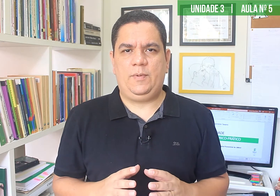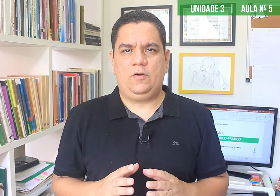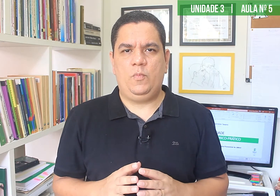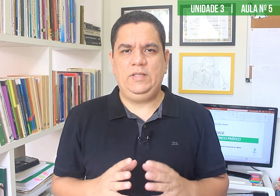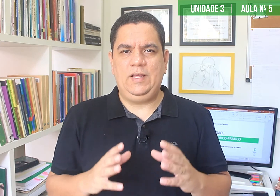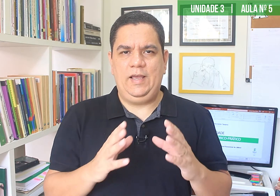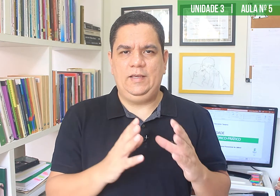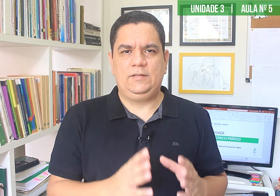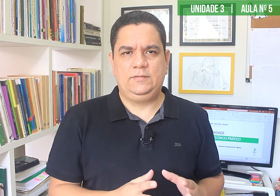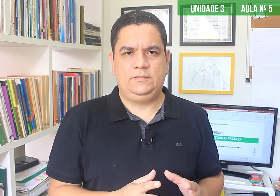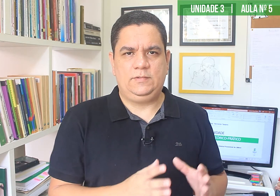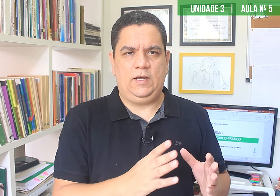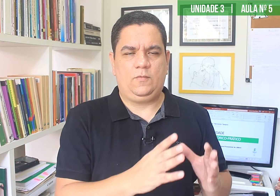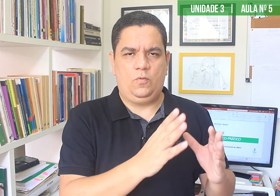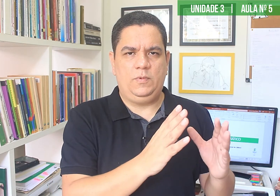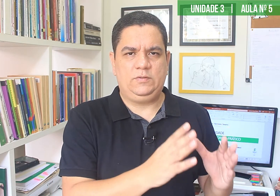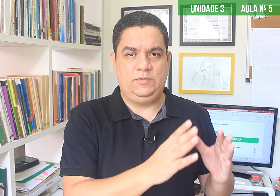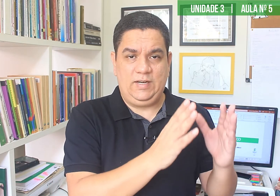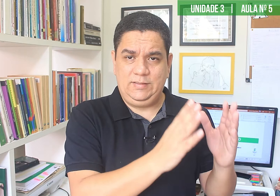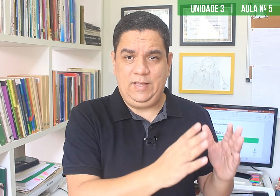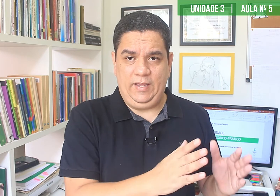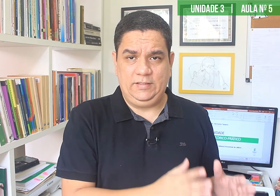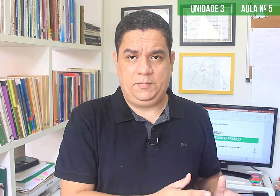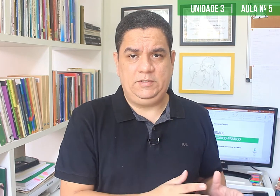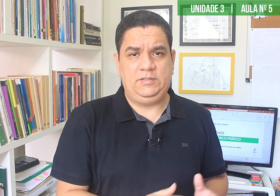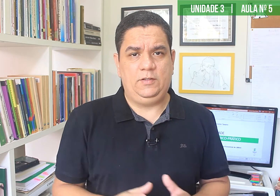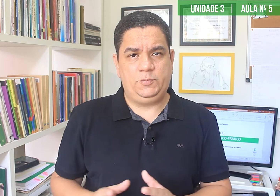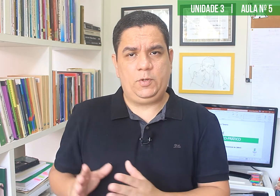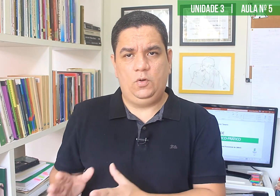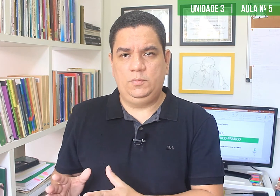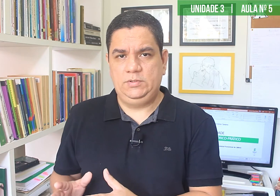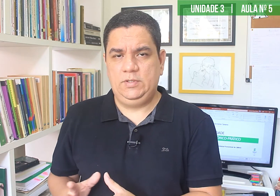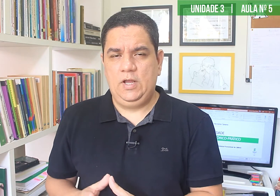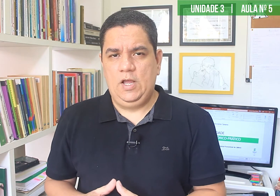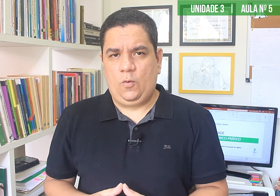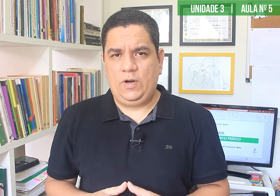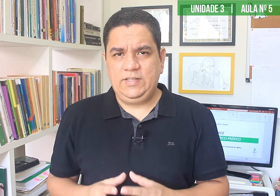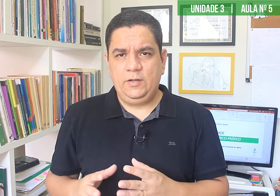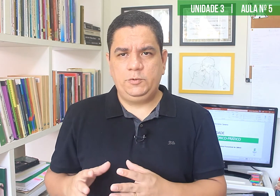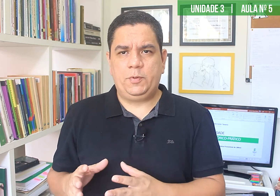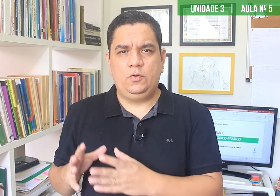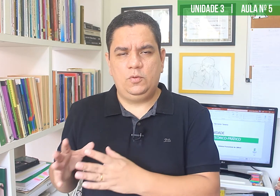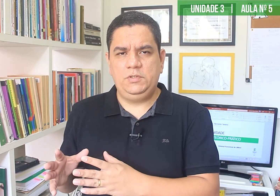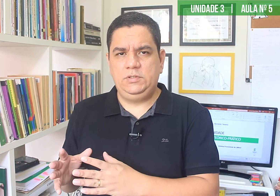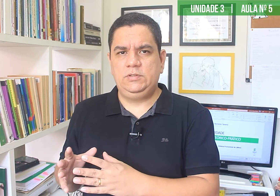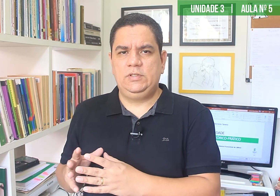com uma ideia, tá? Com 3 ideias para a gente entender os pronomes. Quais seriam os pronomes